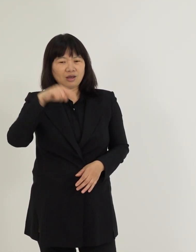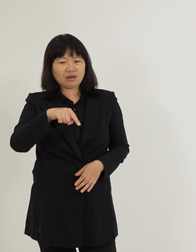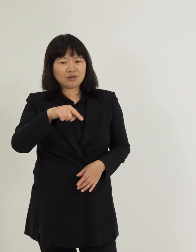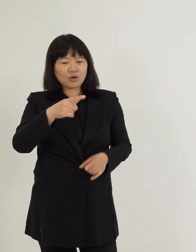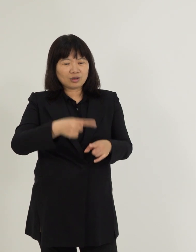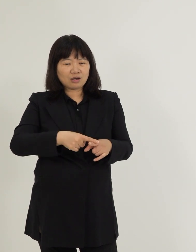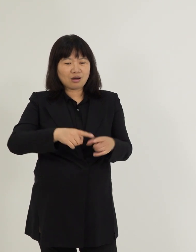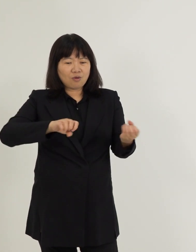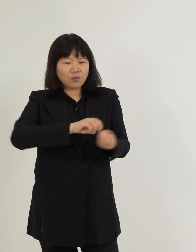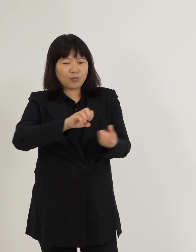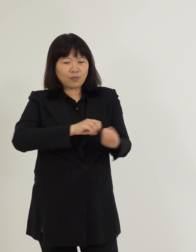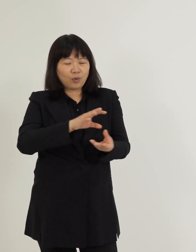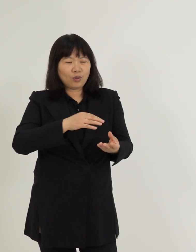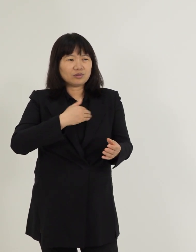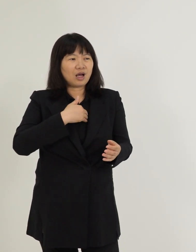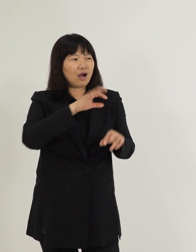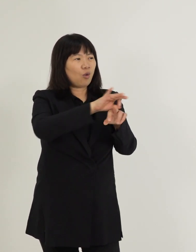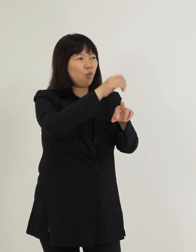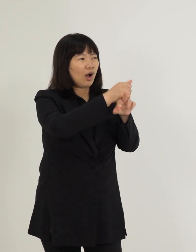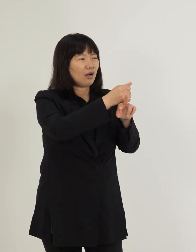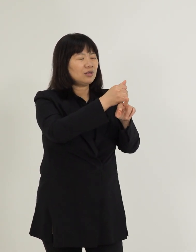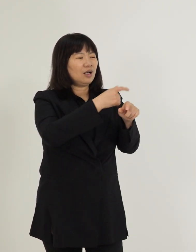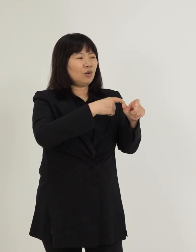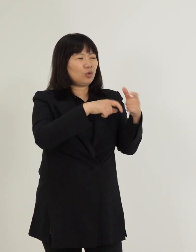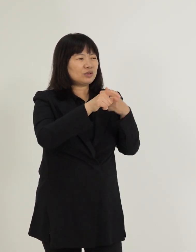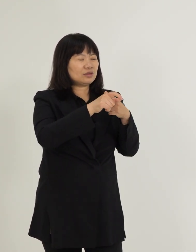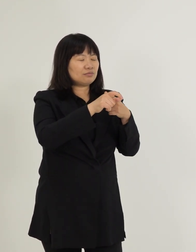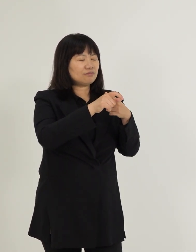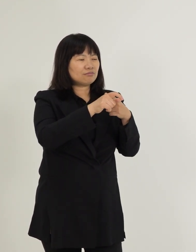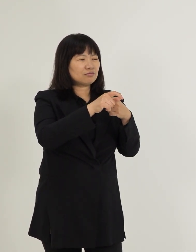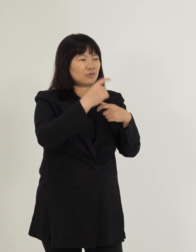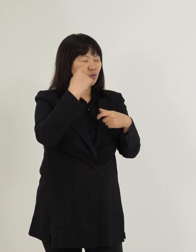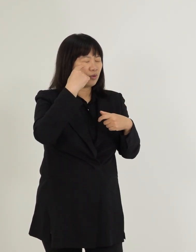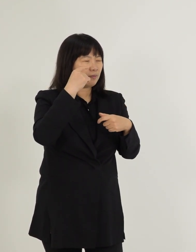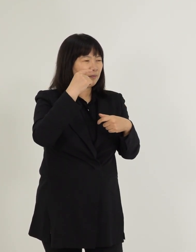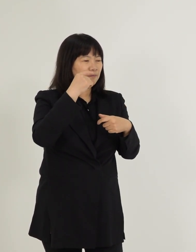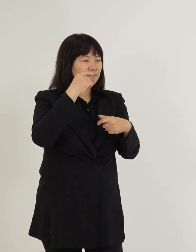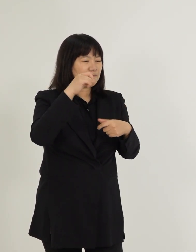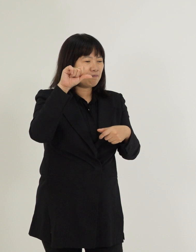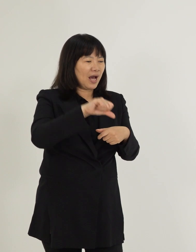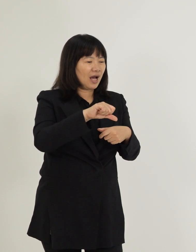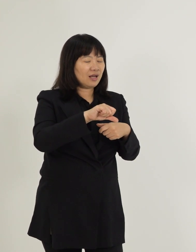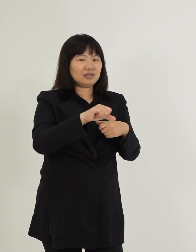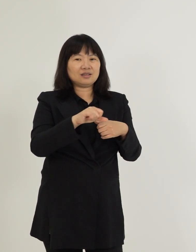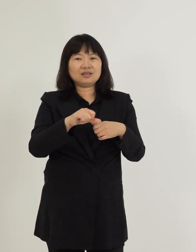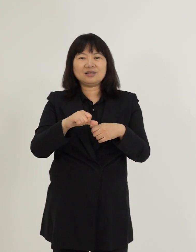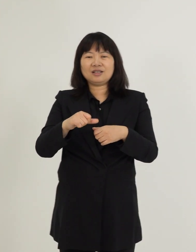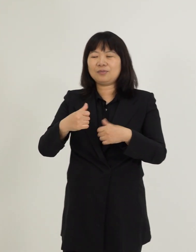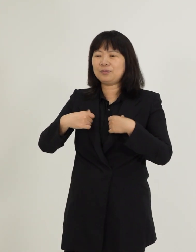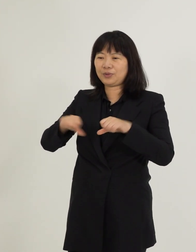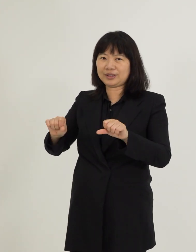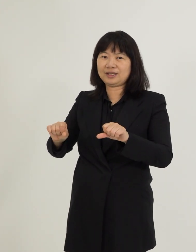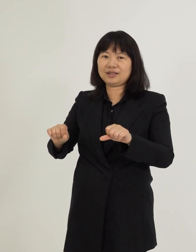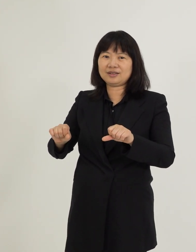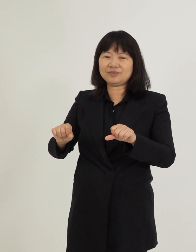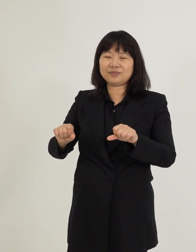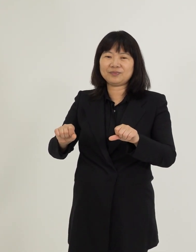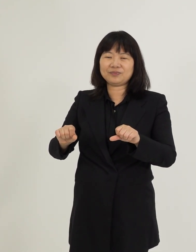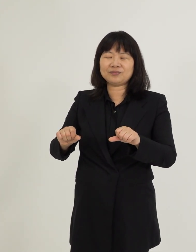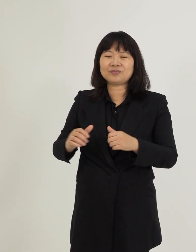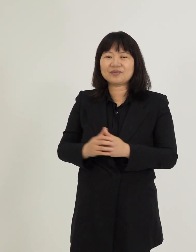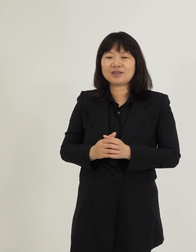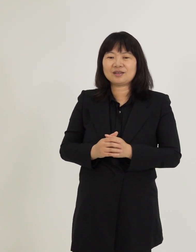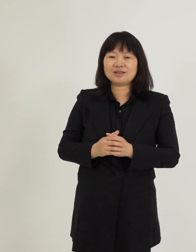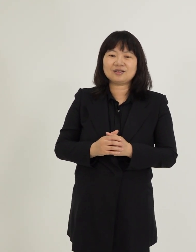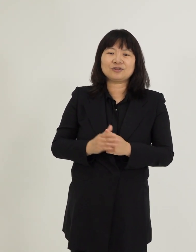오히려 더 깎이겠다 해서 포기를 합니다. 그 과정에서 누가복음 13장 1절을